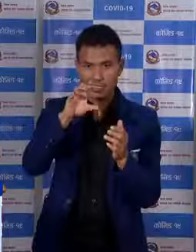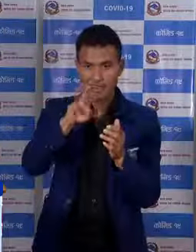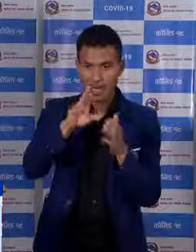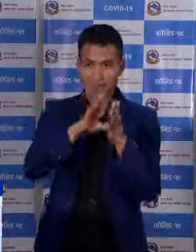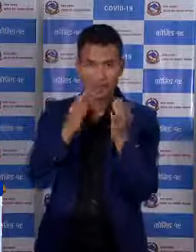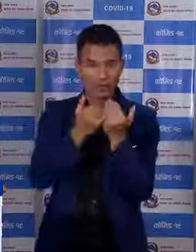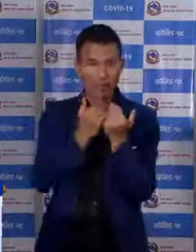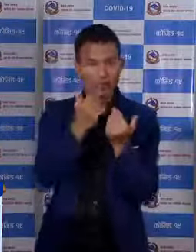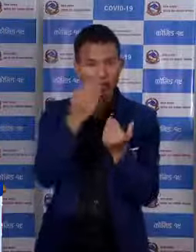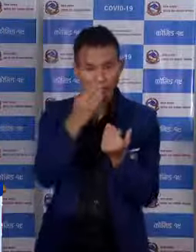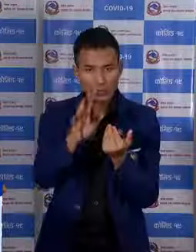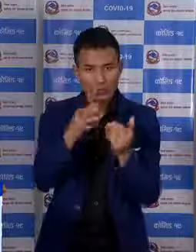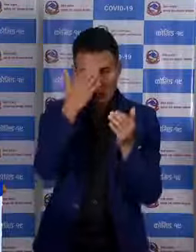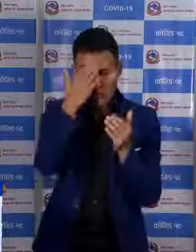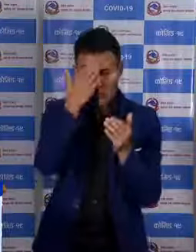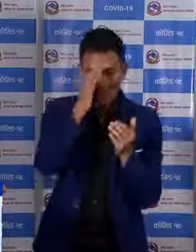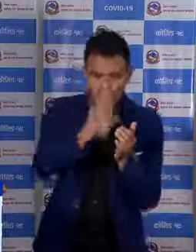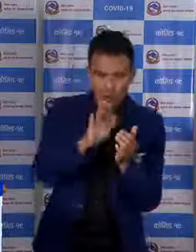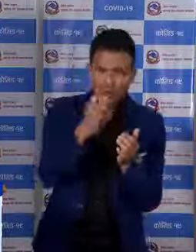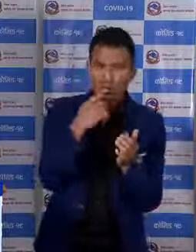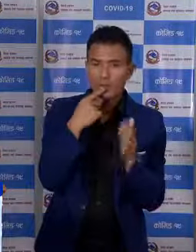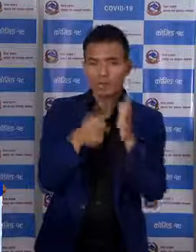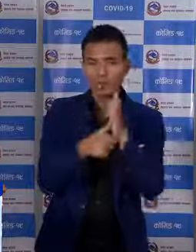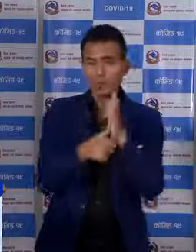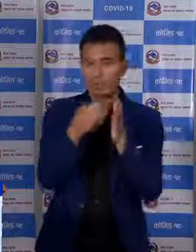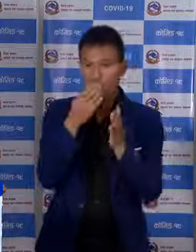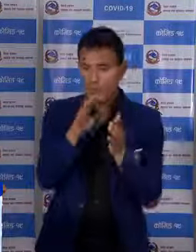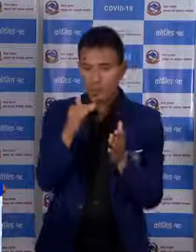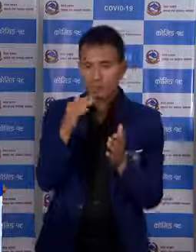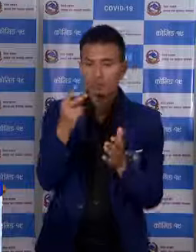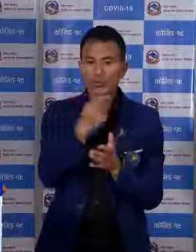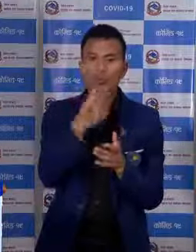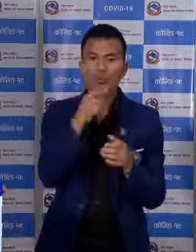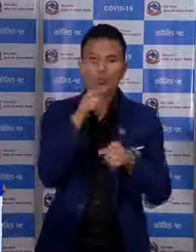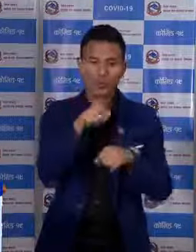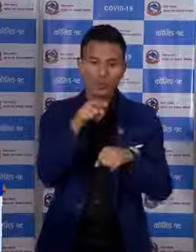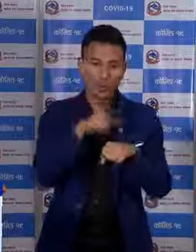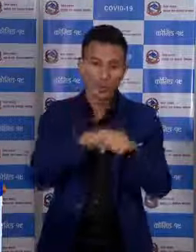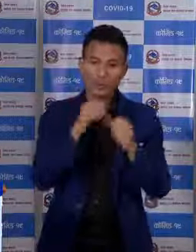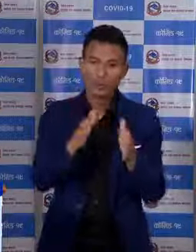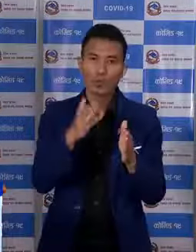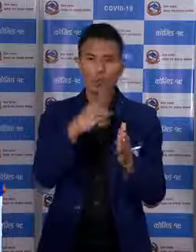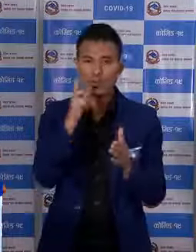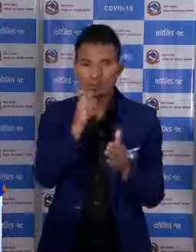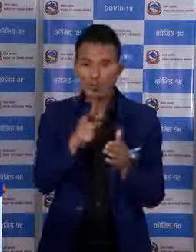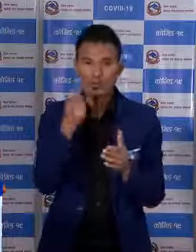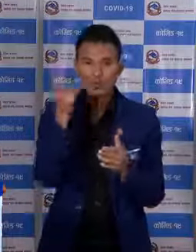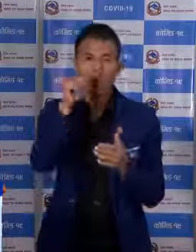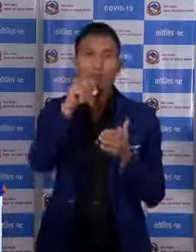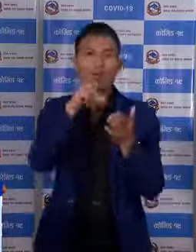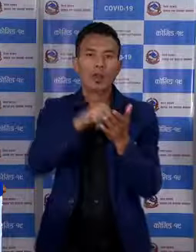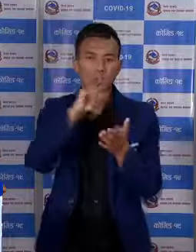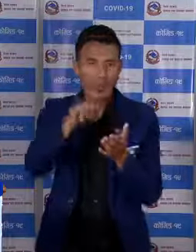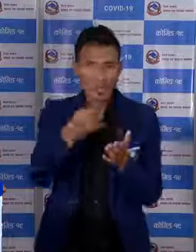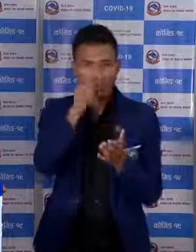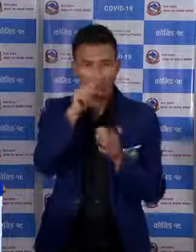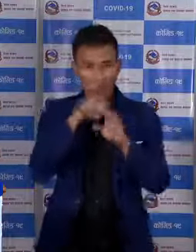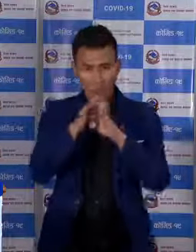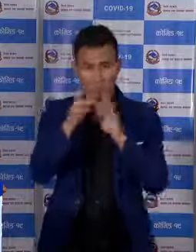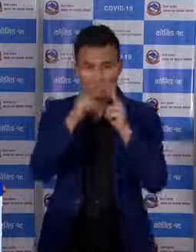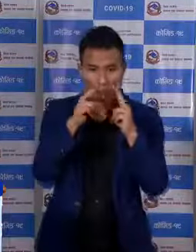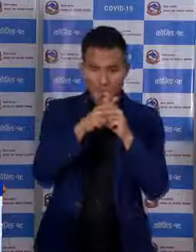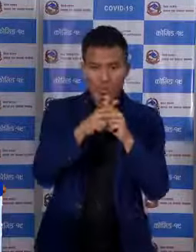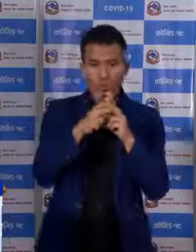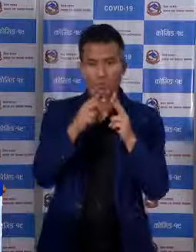बाटा गर्छूं संक्रमन छकी छाहिना बने रपठालावन लाई त्यो चाहि तत का आलको लागी त्यो बेला सम्मा को लागी हो नेक्सट बहली पल्टा फेरी यहारु को